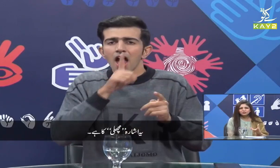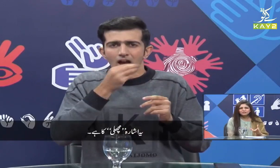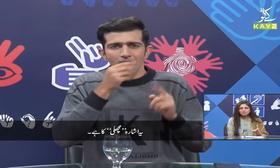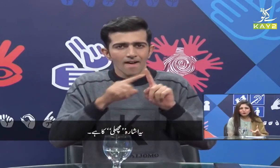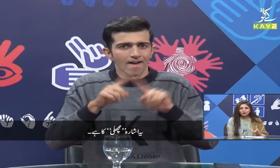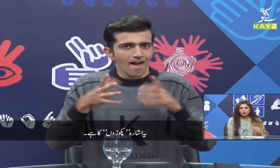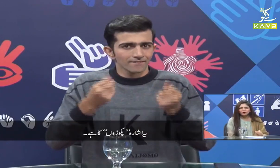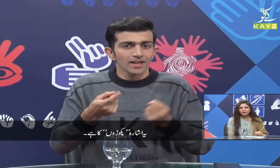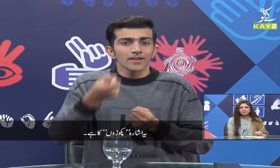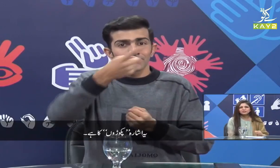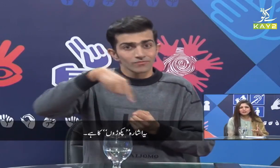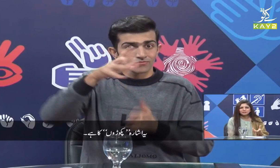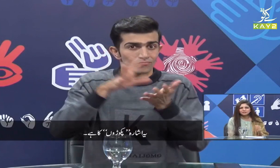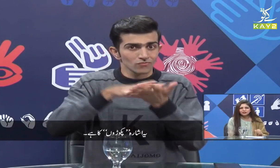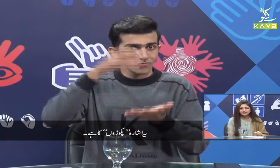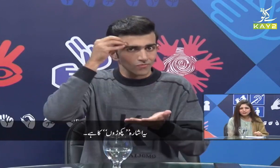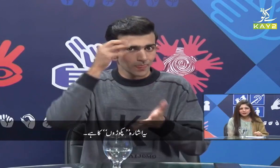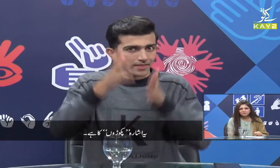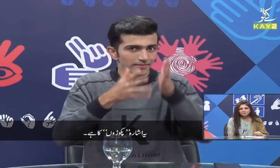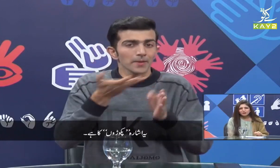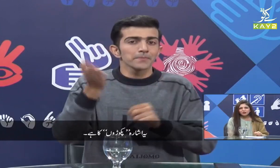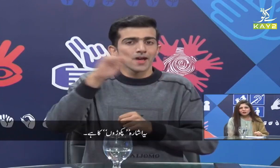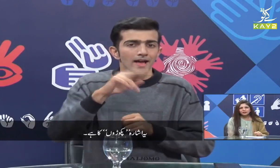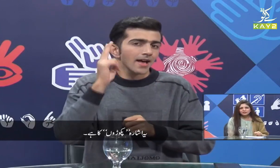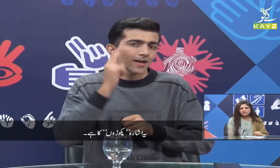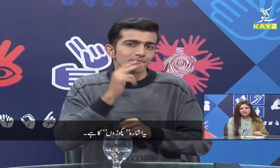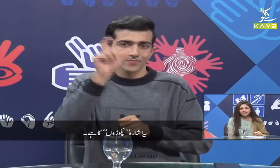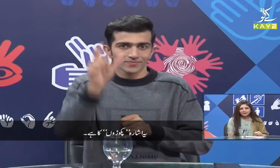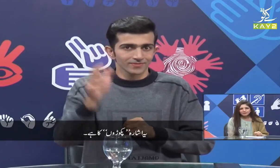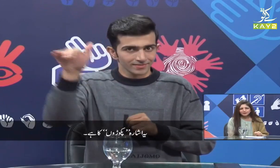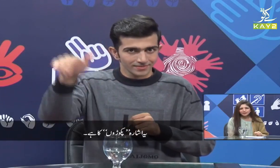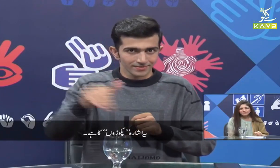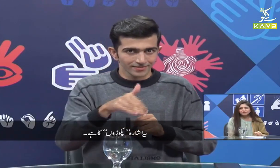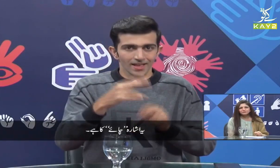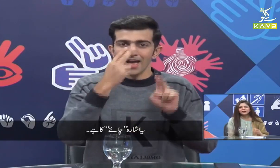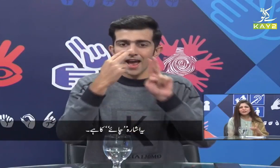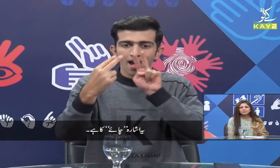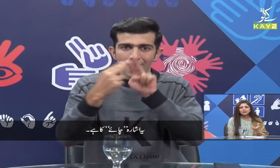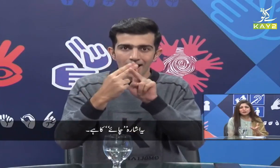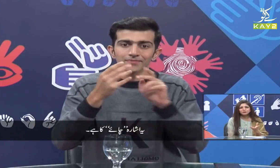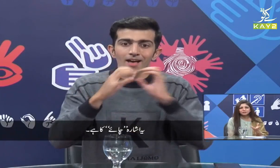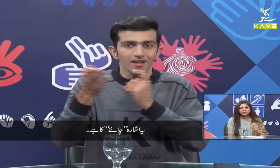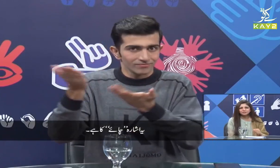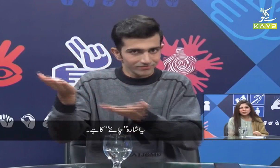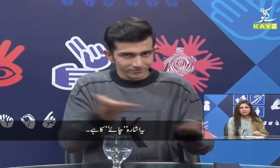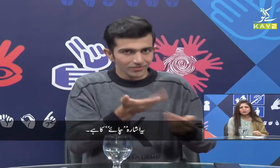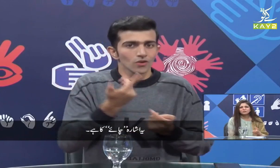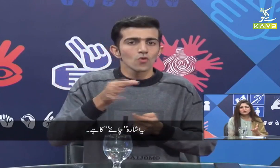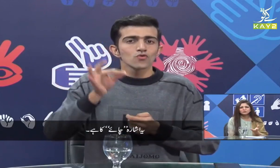मुख्तलिफ़ पकोड़े हो गए, इस तरह की चीज़ें खाते हैं हम। और इसके अलावा अगर आपके घर कोई डेफ गेस्ट आ जाए तो आपने उसको